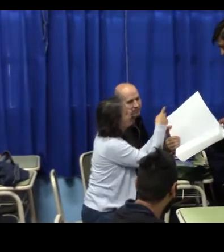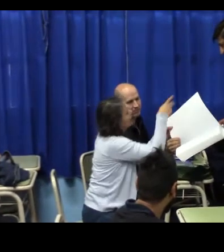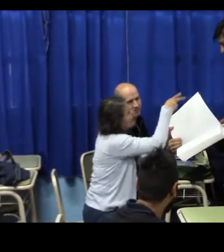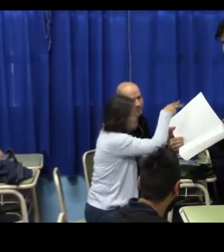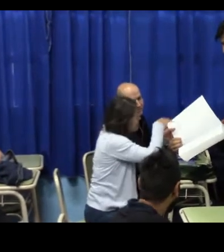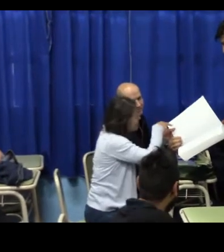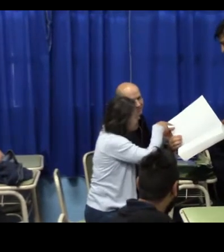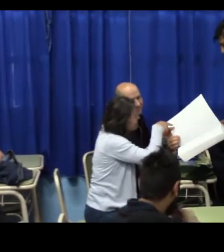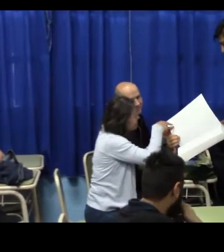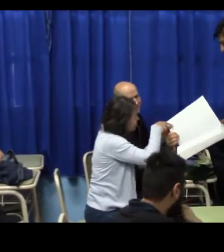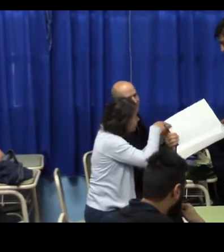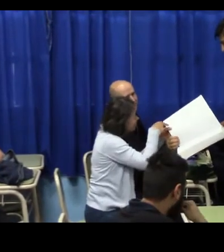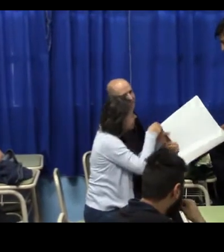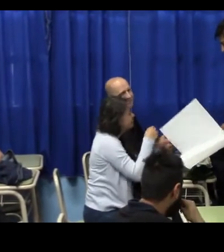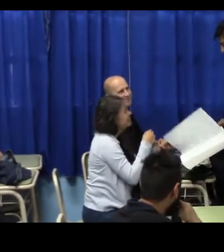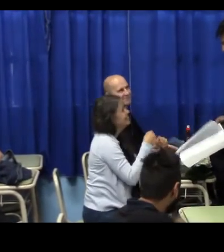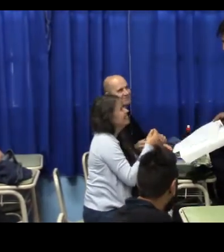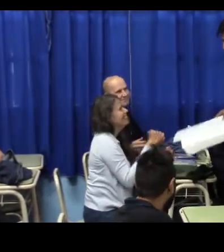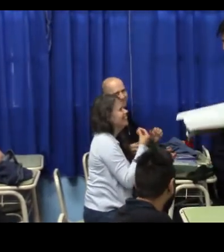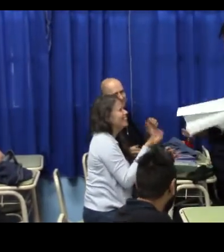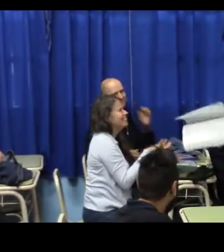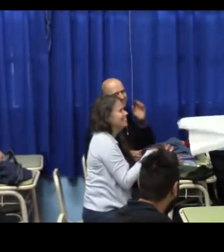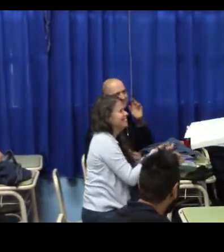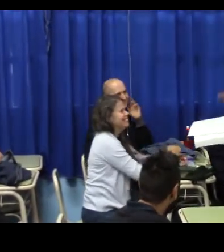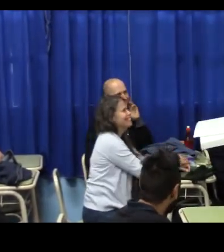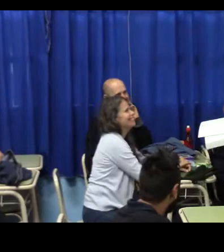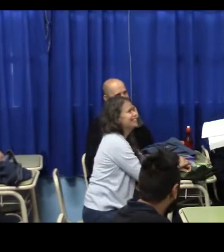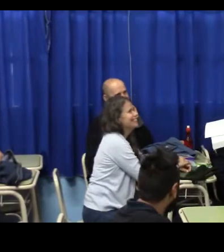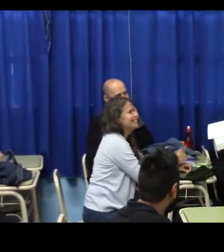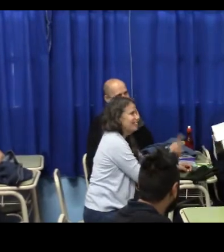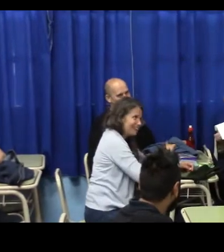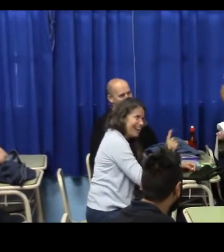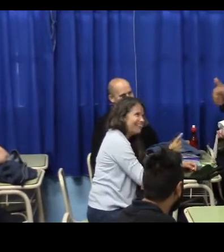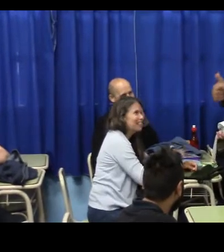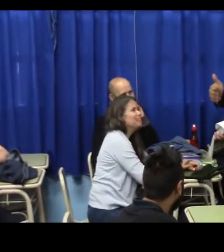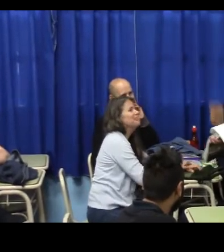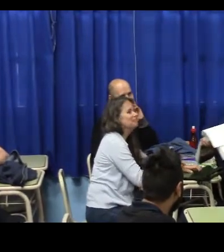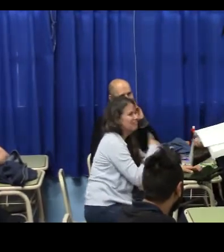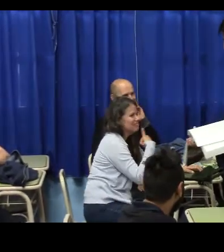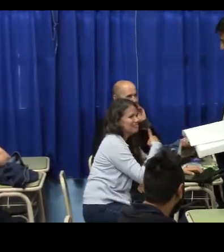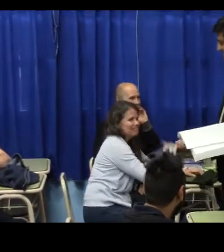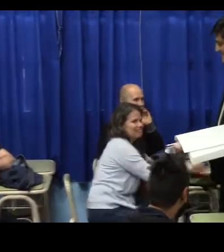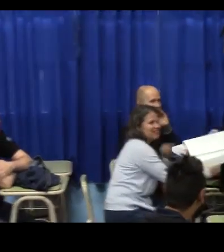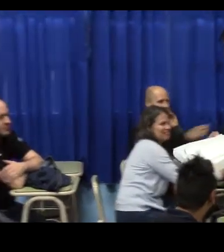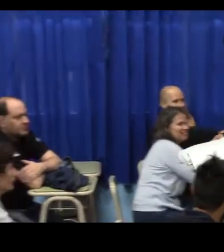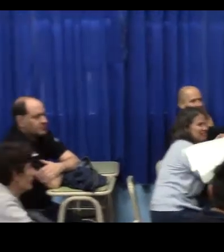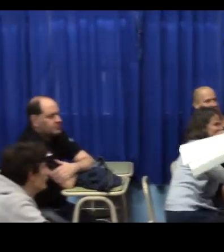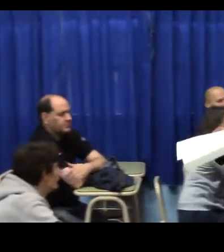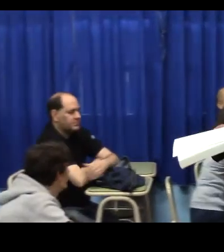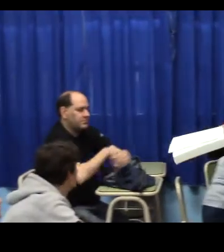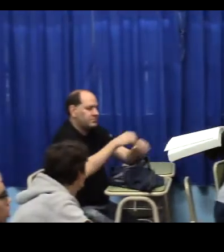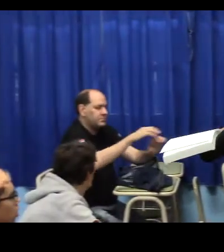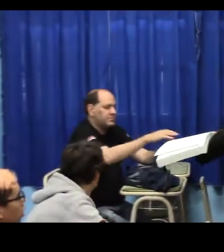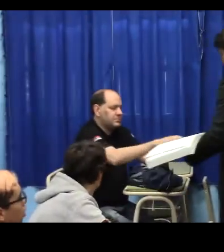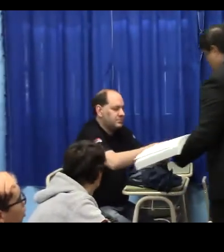caras y seis puntos posibles. Tiene seis puntos posibles el dado. Bueno, él sacó de